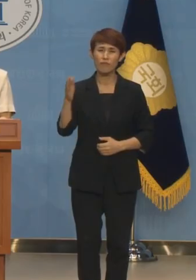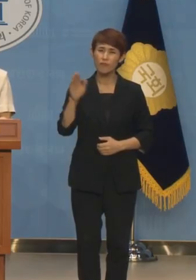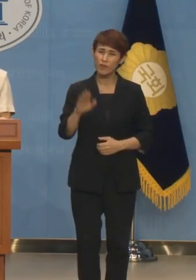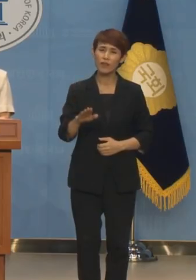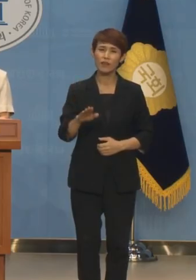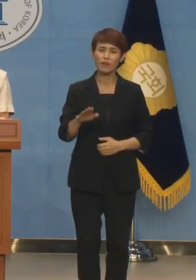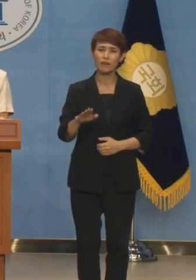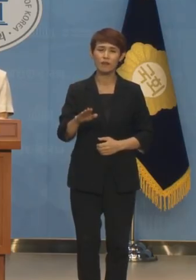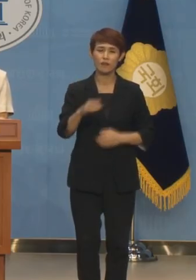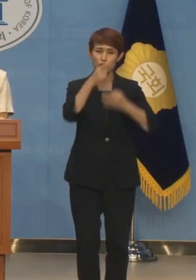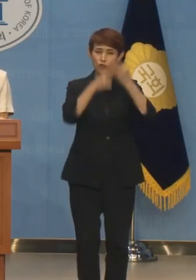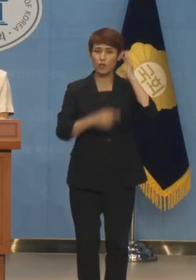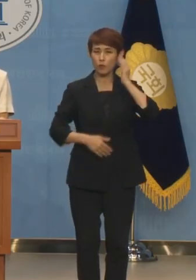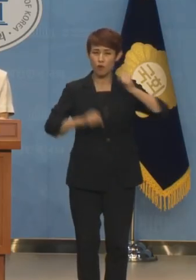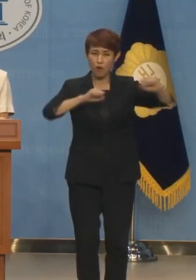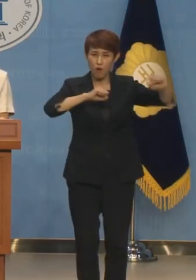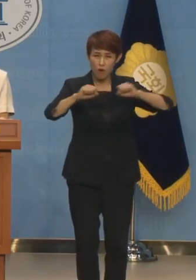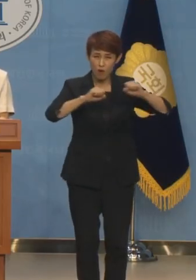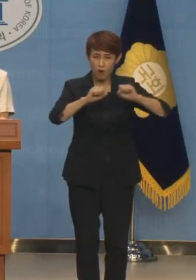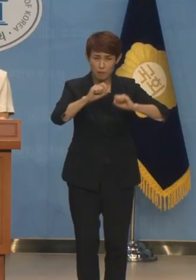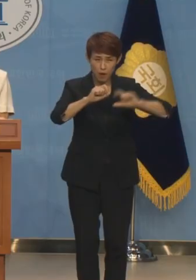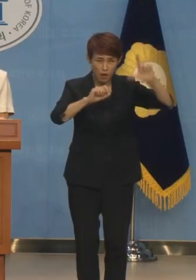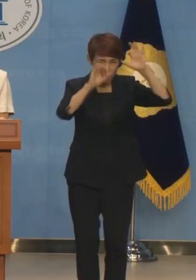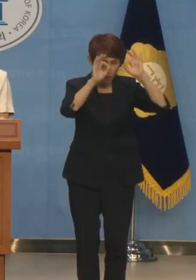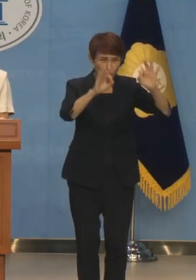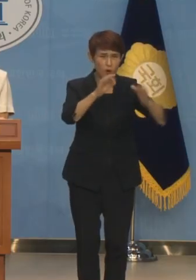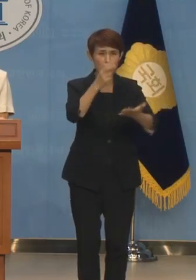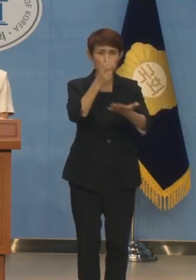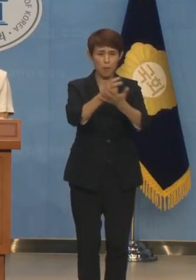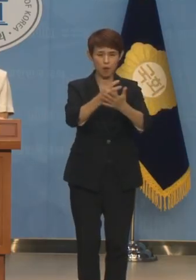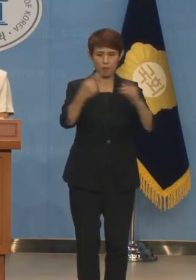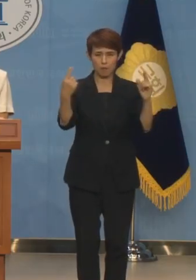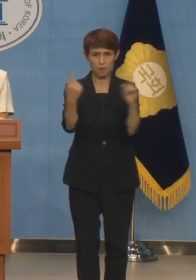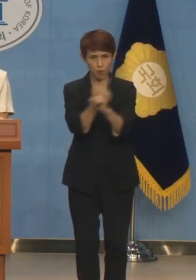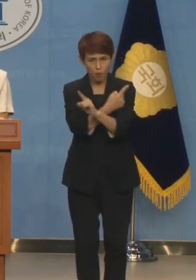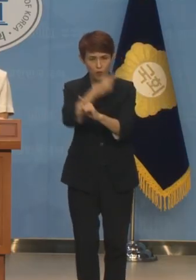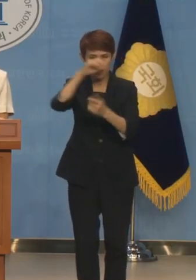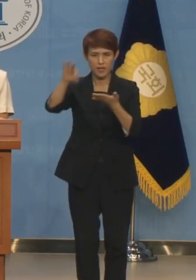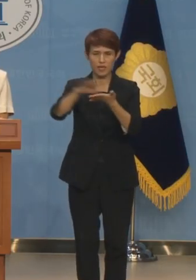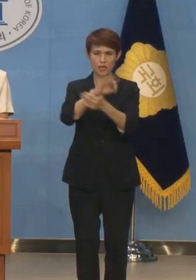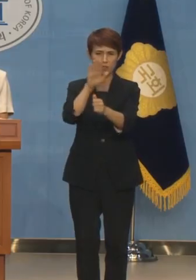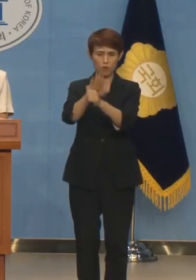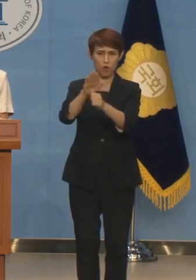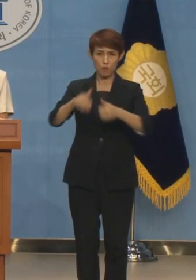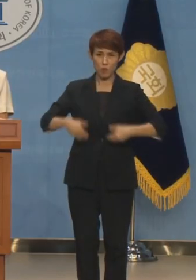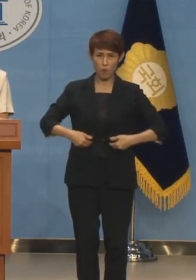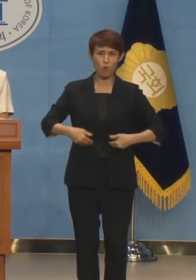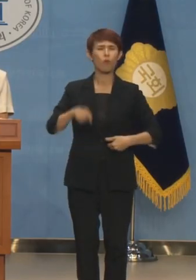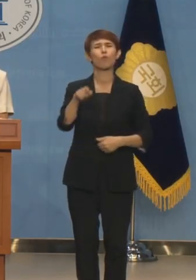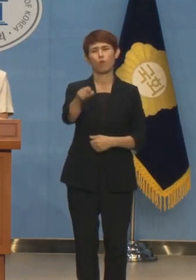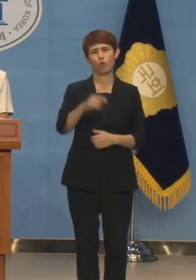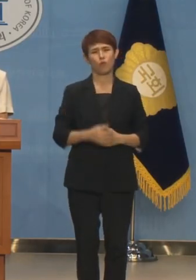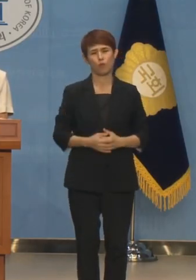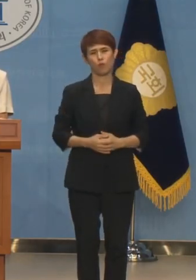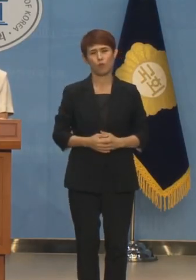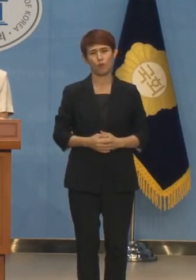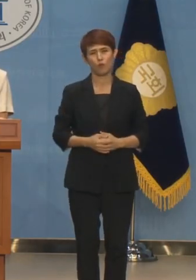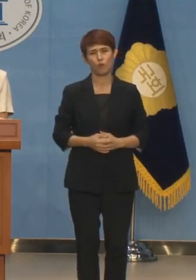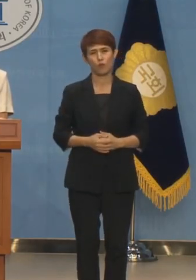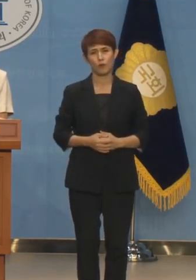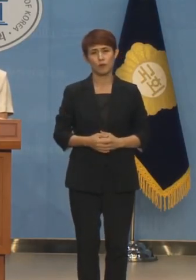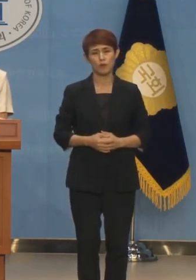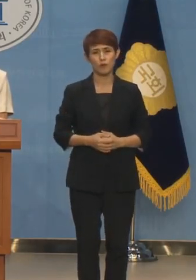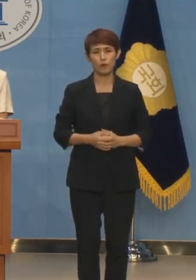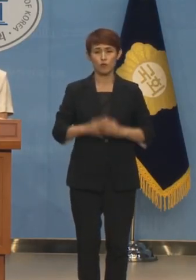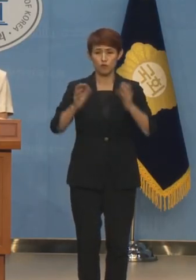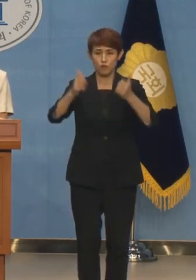그런데 윤 대통령이 하려는 일의 대부분은 법을 바꾸거나 예산 지원이 필요한 사업들입니다.